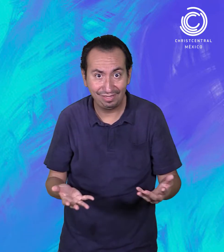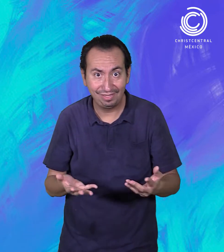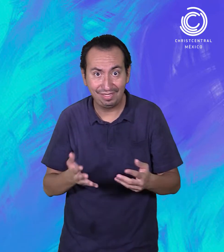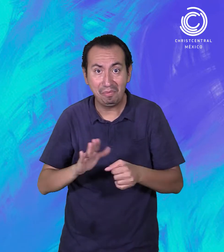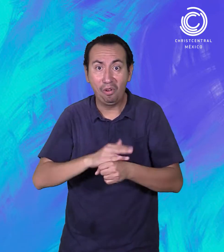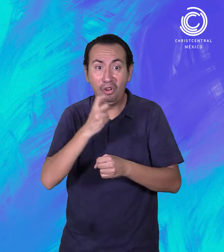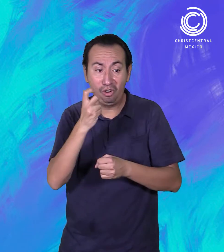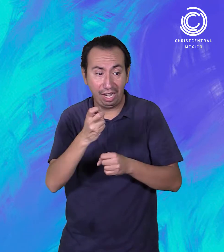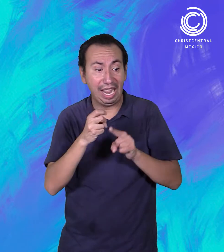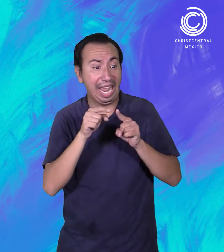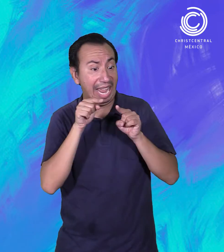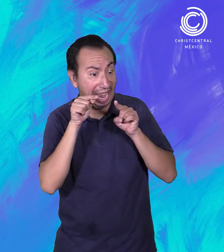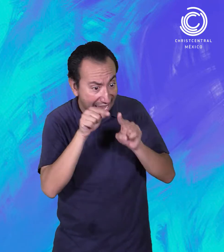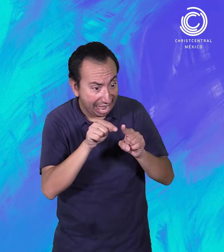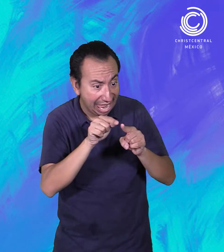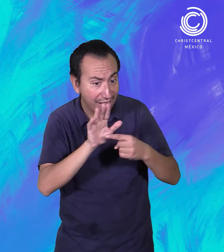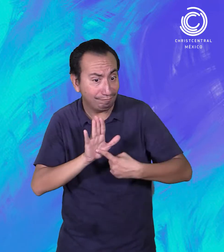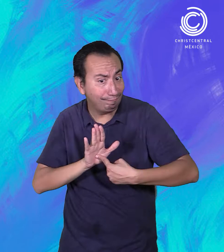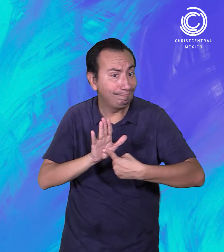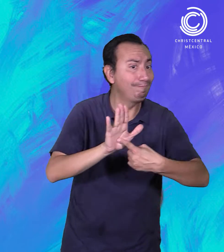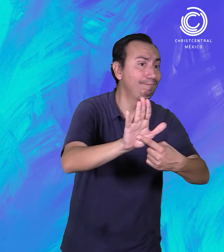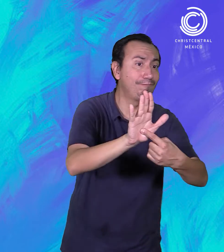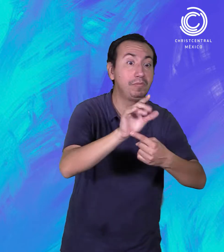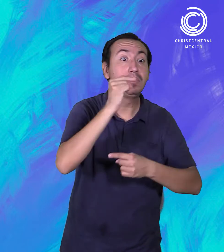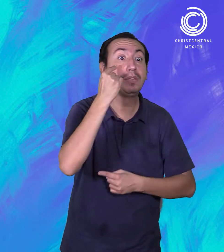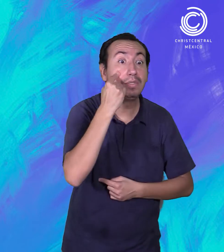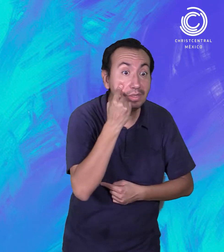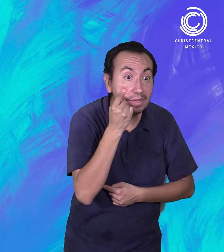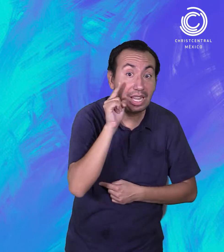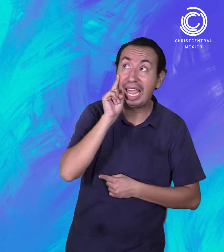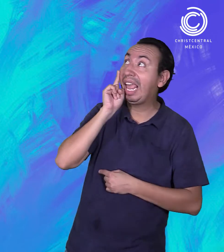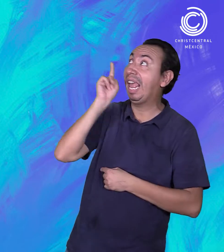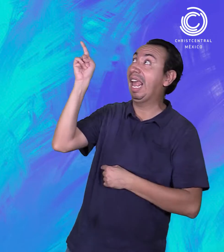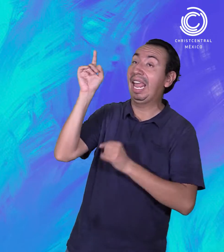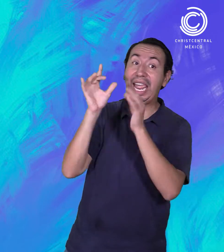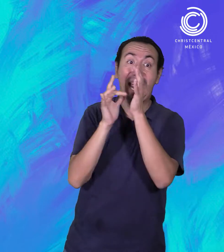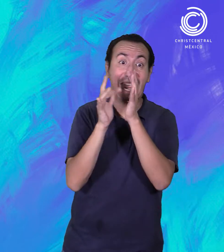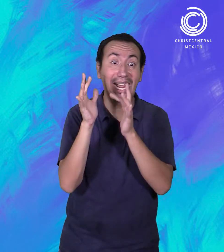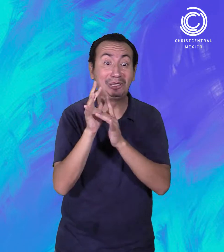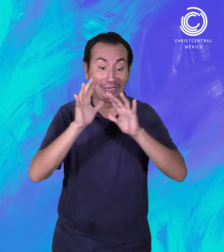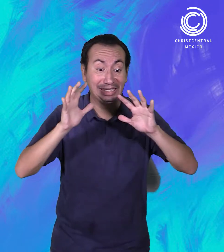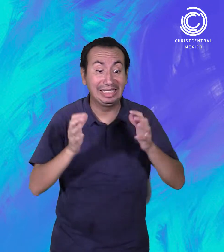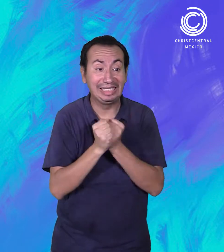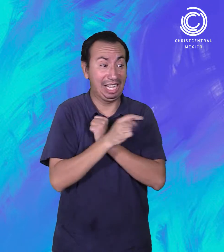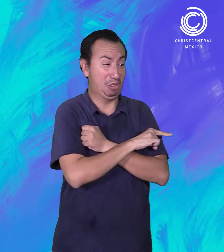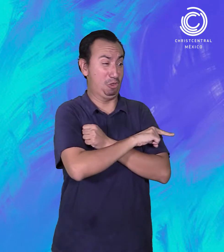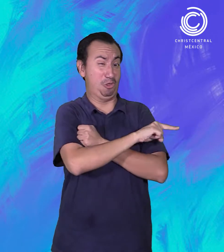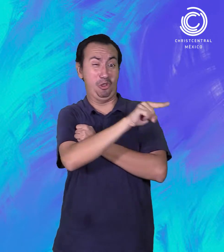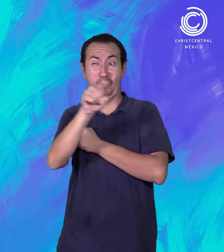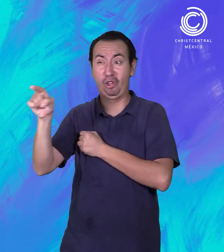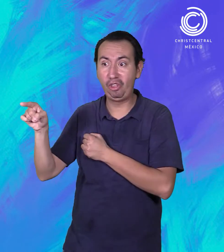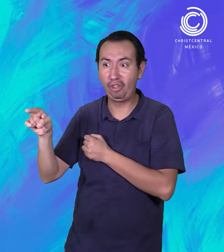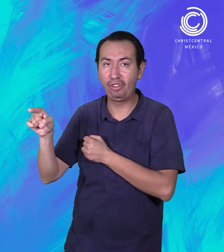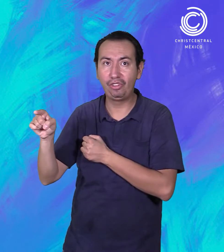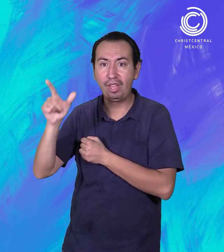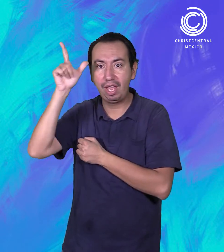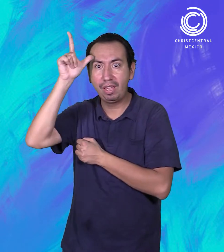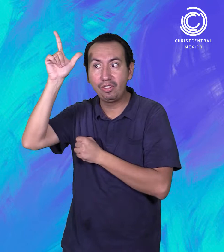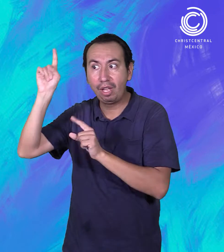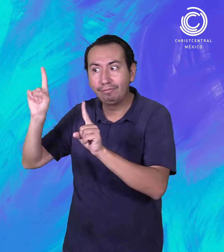yo he cumplido delante de Dios. La justicia que Dios está exigiendo por causa de nuestro